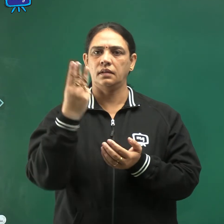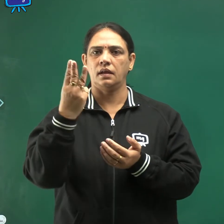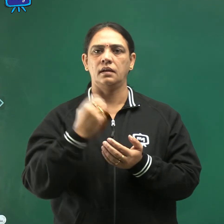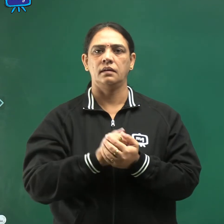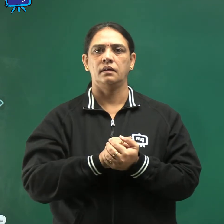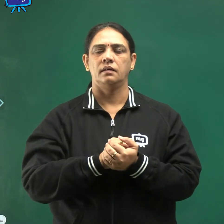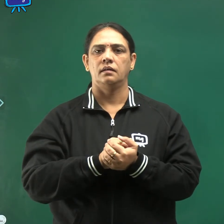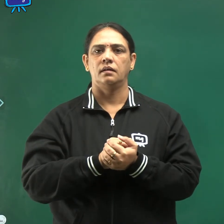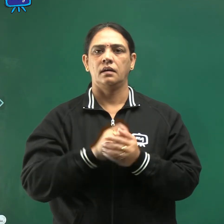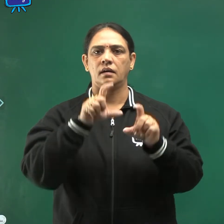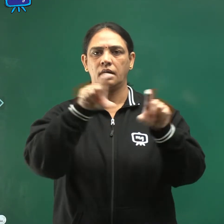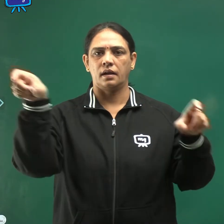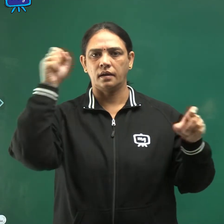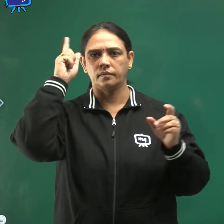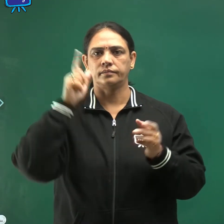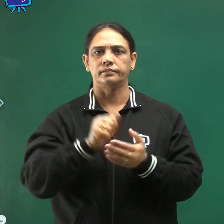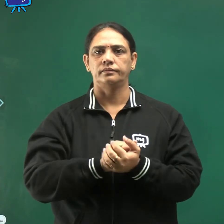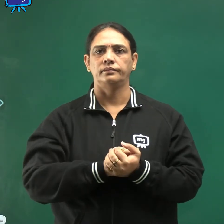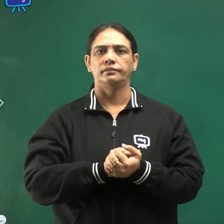4/3। समझ आ गया।